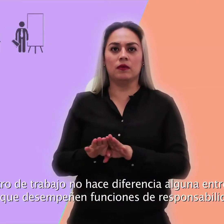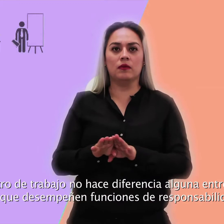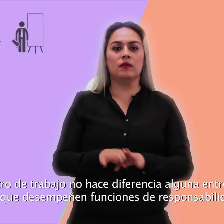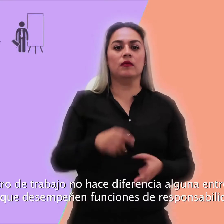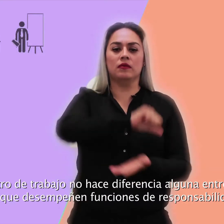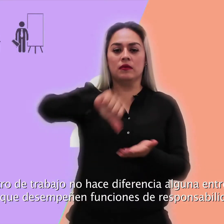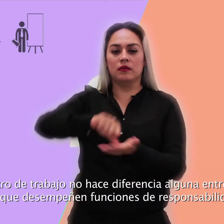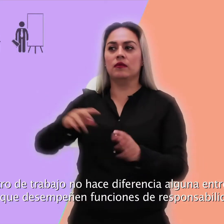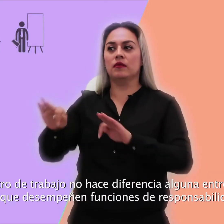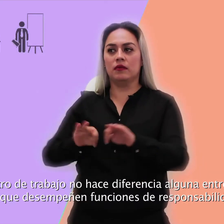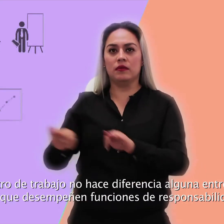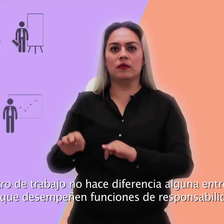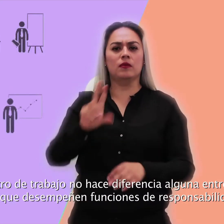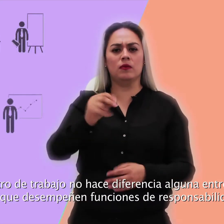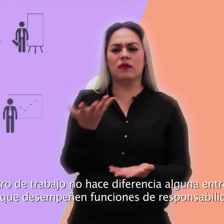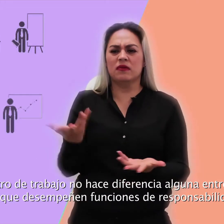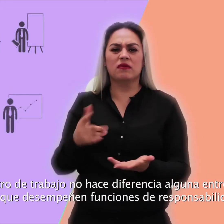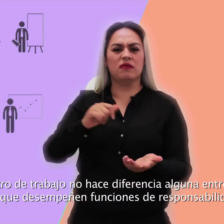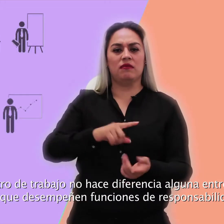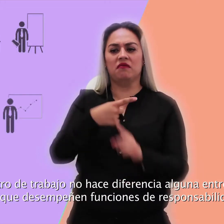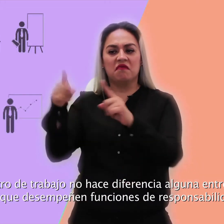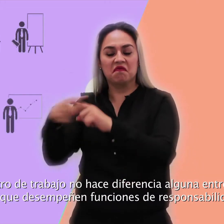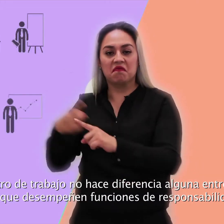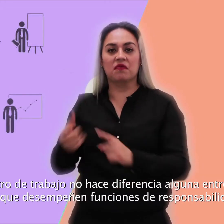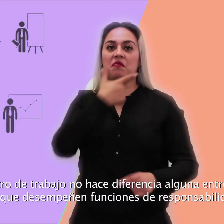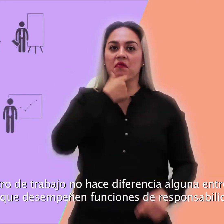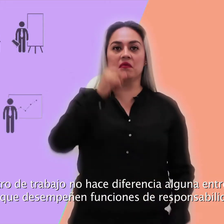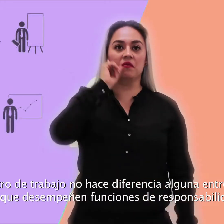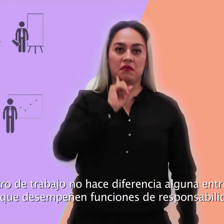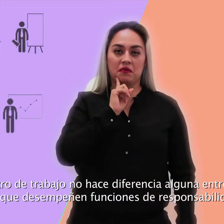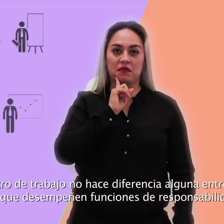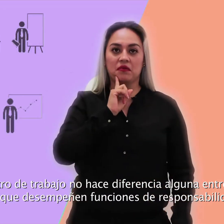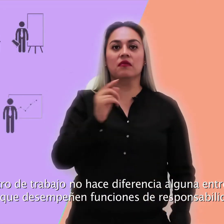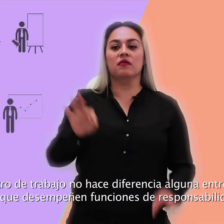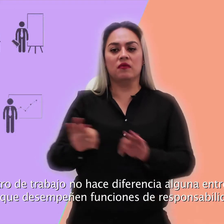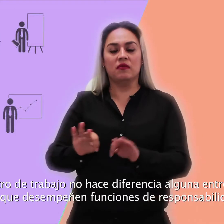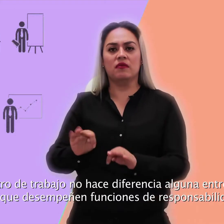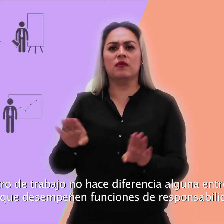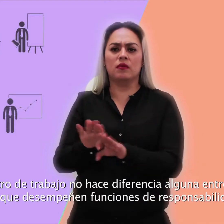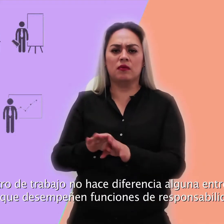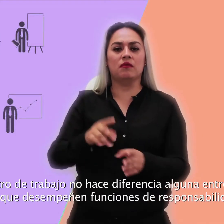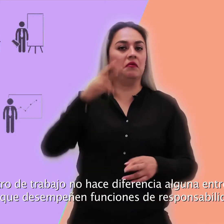centro de trabajo no hace diferencia alguna entre empleadas o empleados que desempeñen funciones de responsabilidad